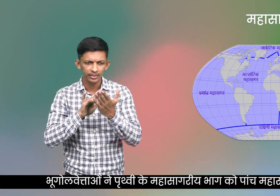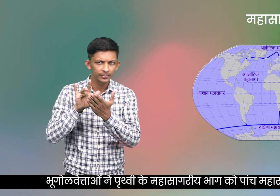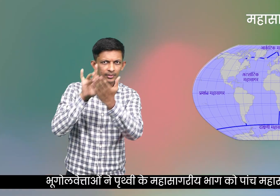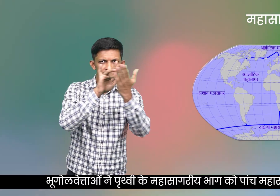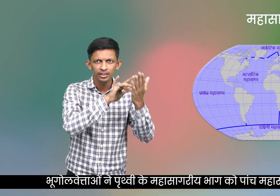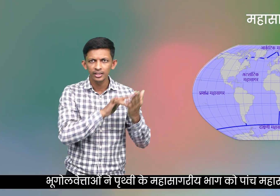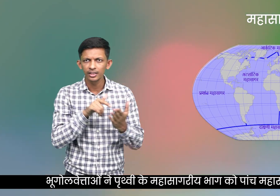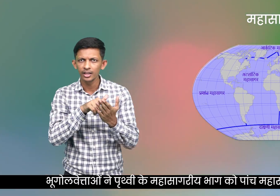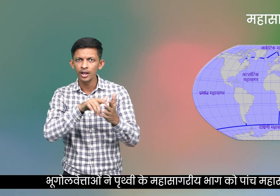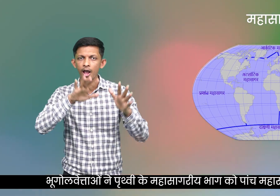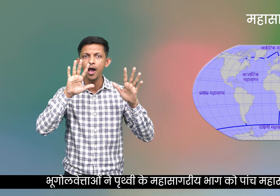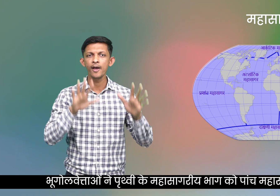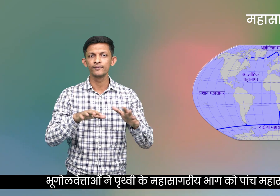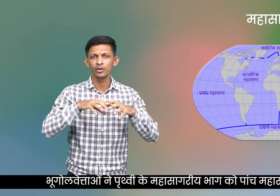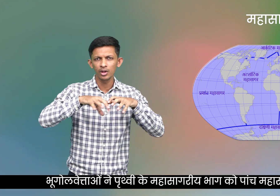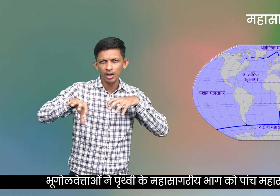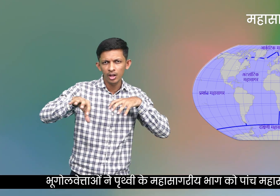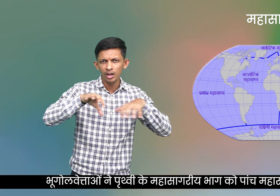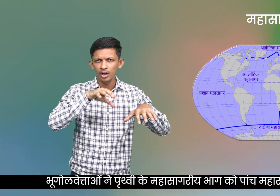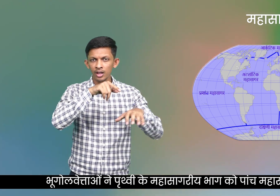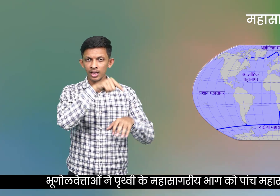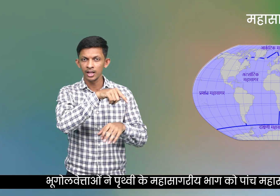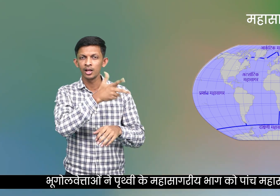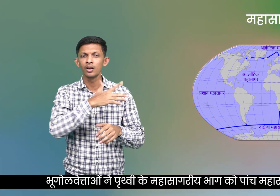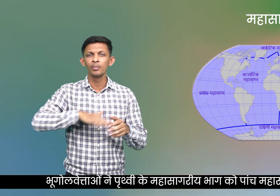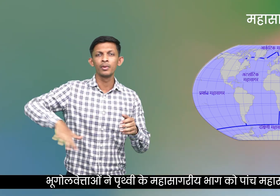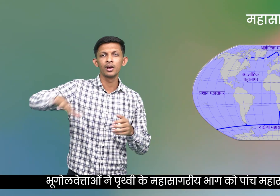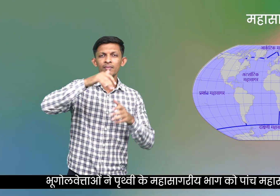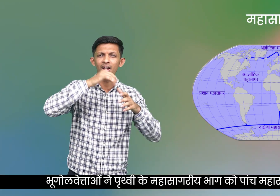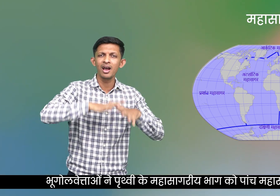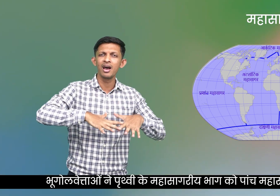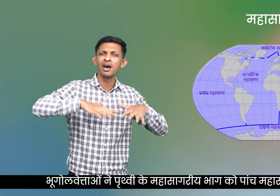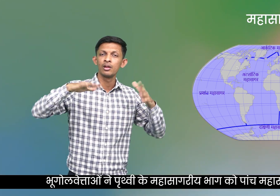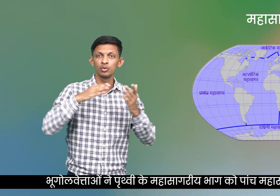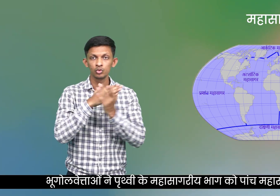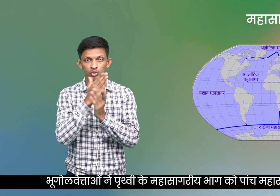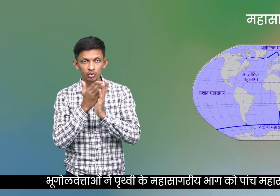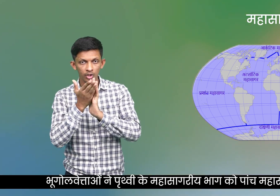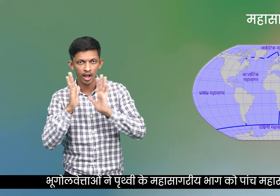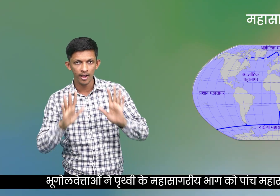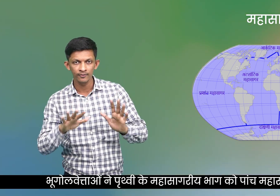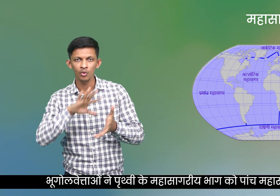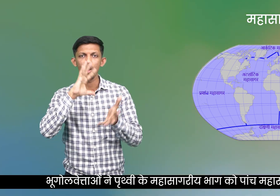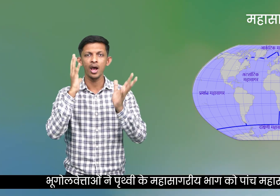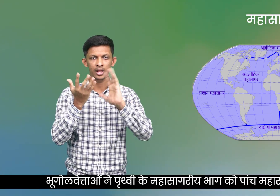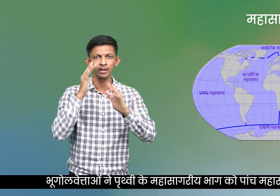भूगोलवेत्ताओं ने पृथ्वी के महासागरीय भाग को 5 महासागरों में बांटा